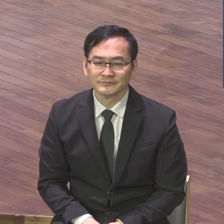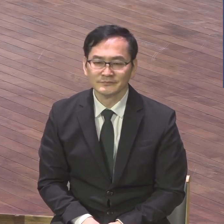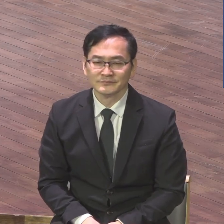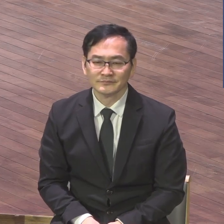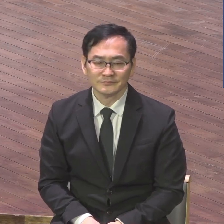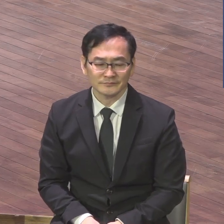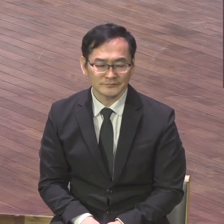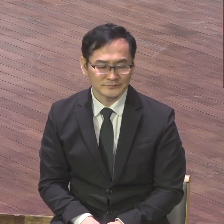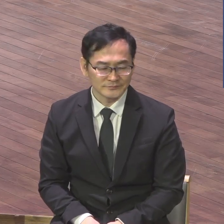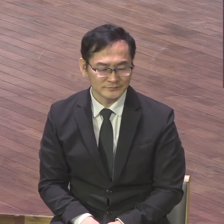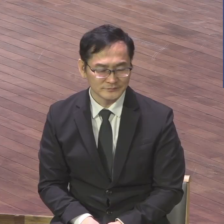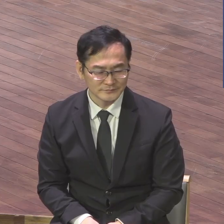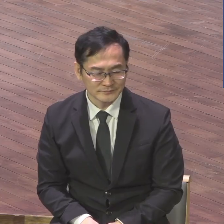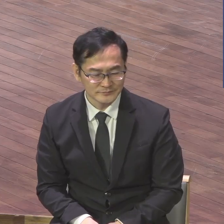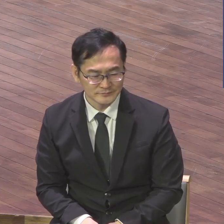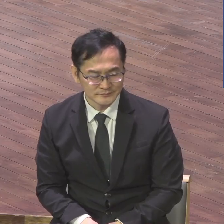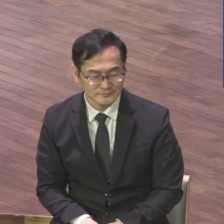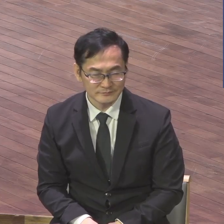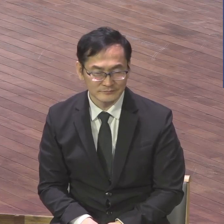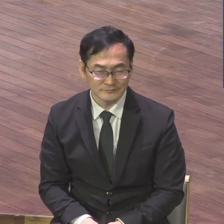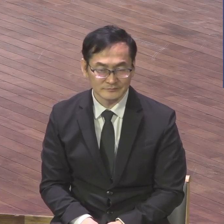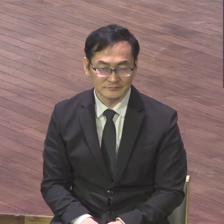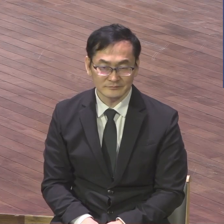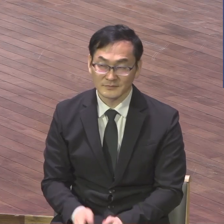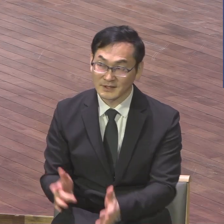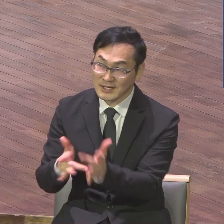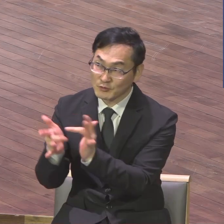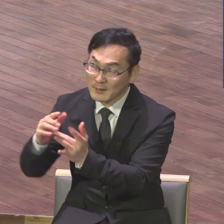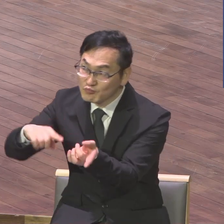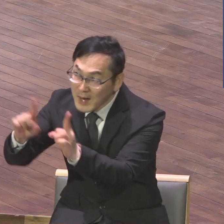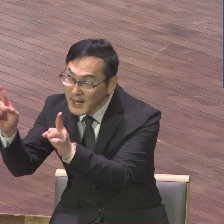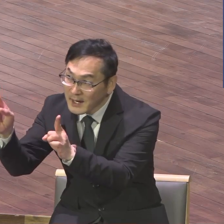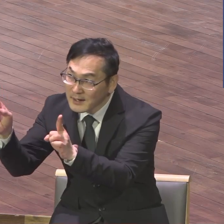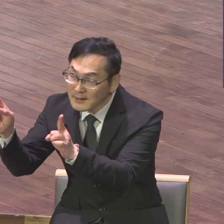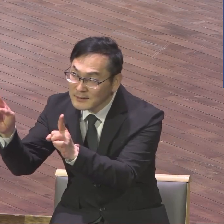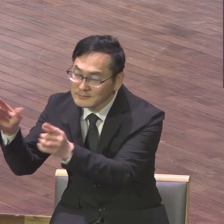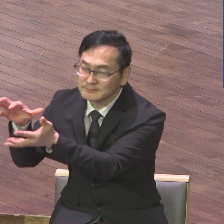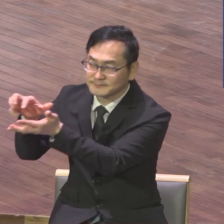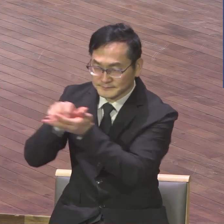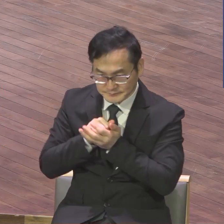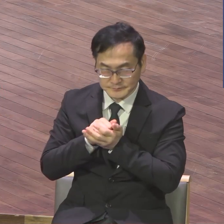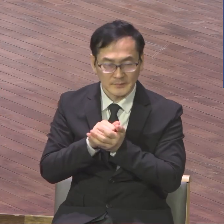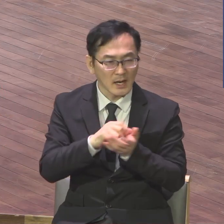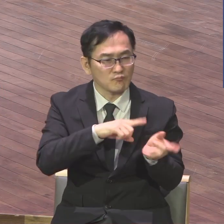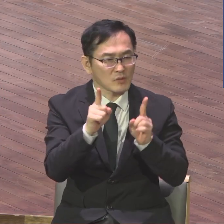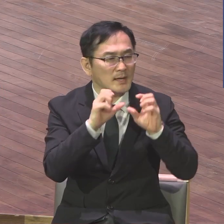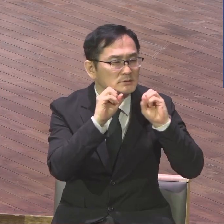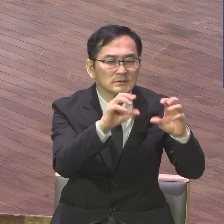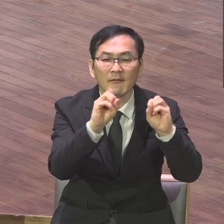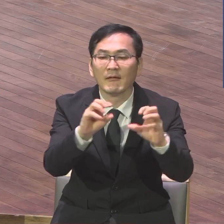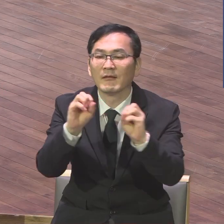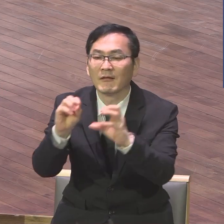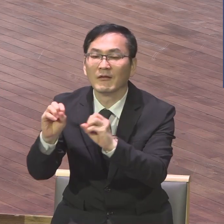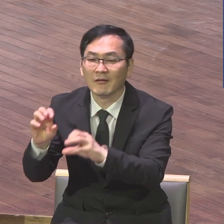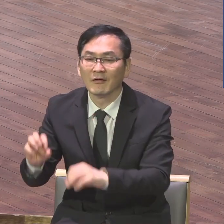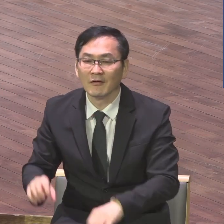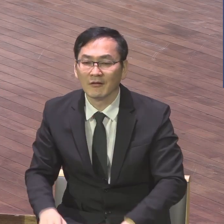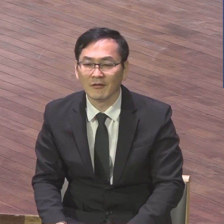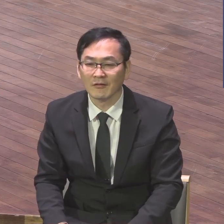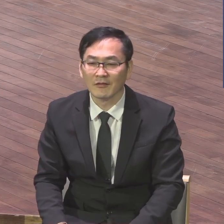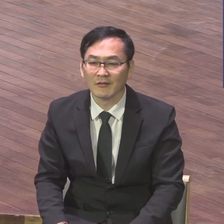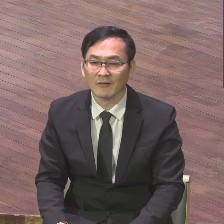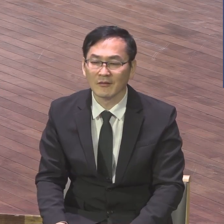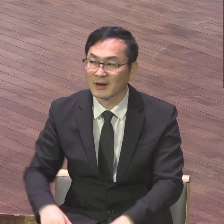부활의 소식을 전가하는 삶을 살아야 돼요. 부활 사실을. 어떤 분들은요, 이것을 굉장히